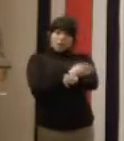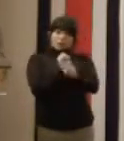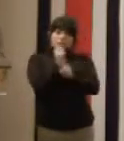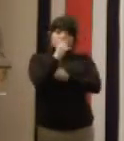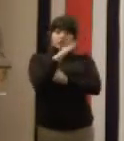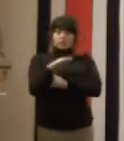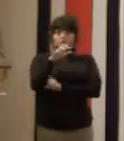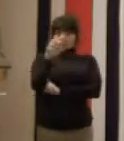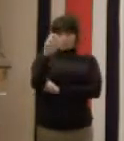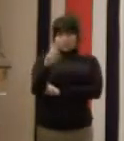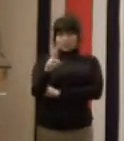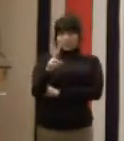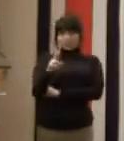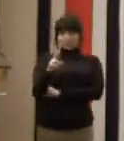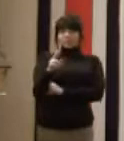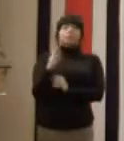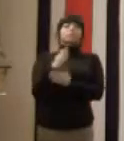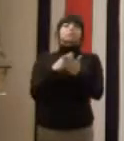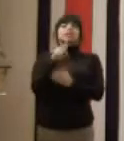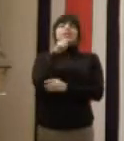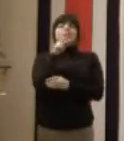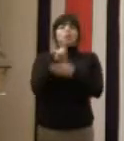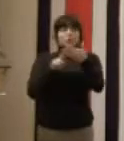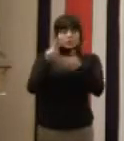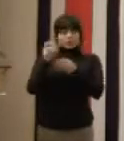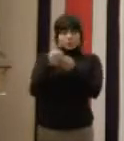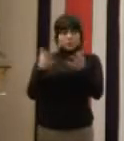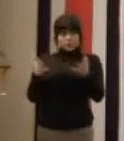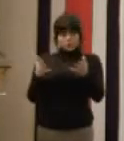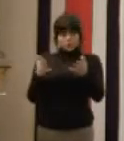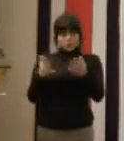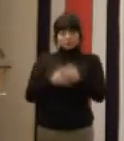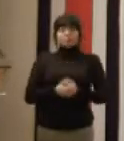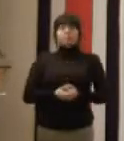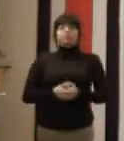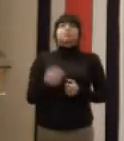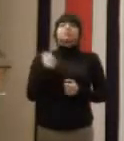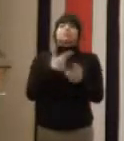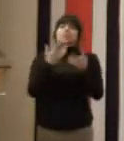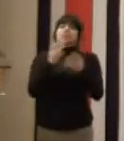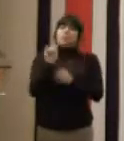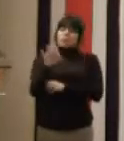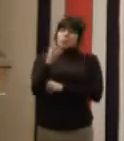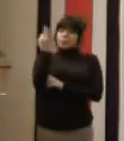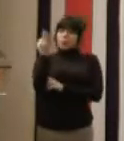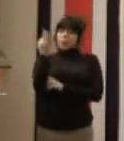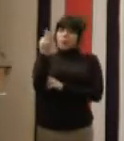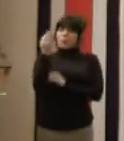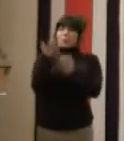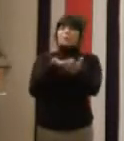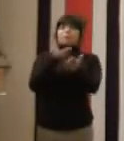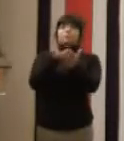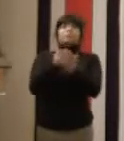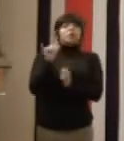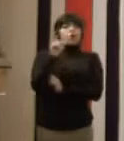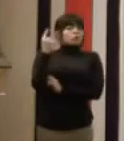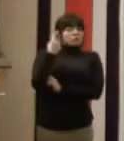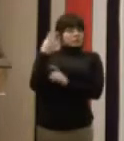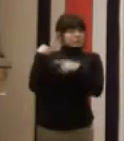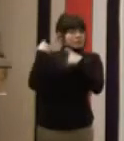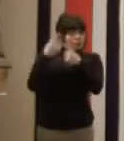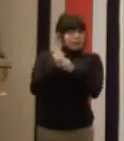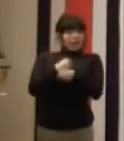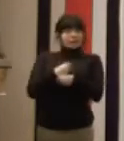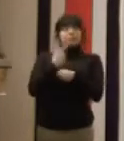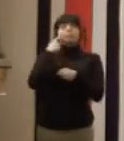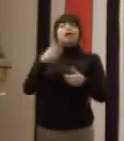sociedad costarricense de las universidades públicas. Queremos de esta manera poner, como siempre lo hemos hecho,